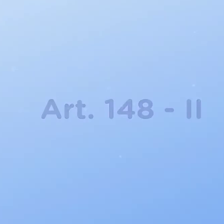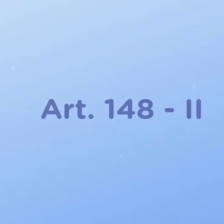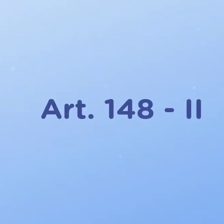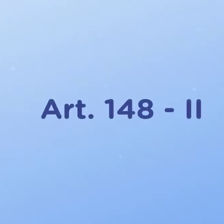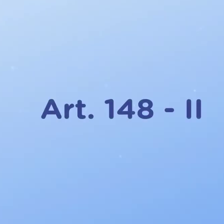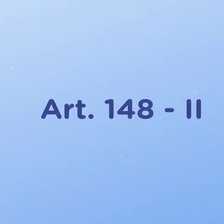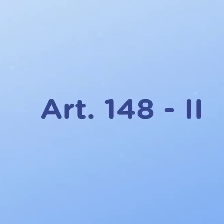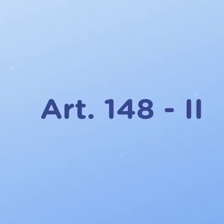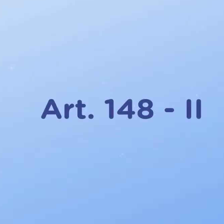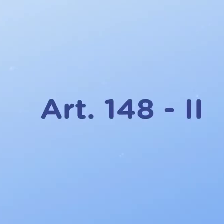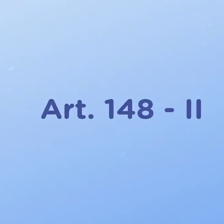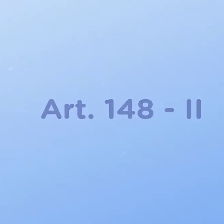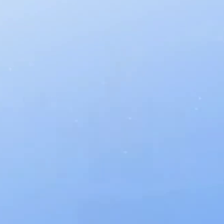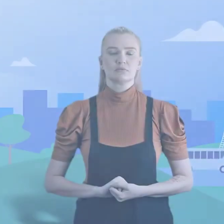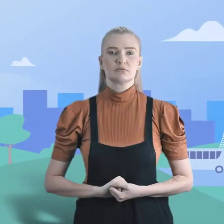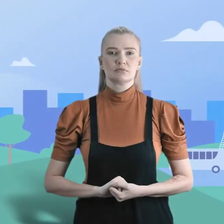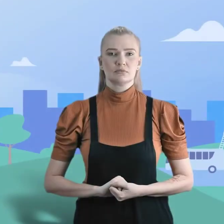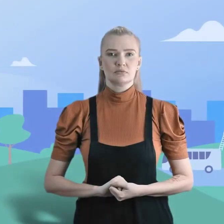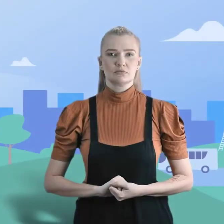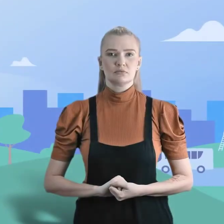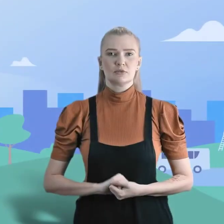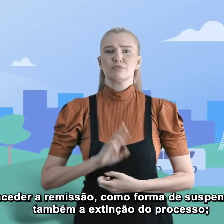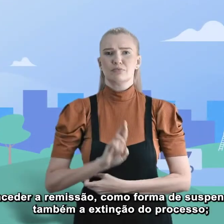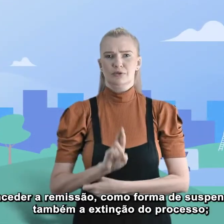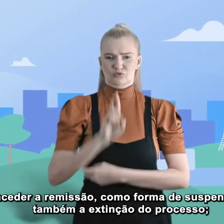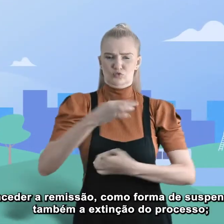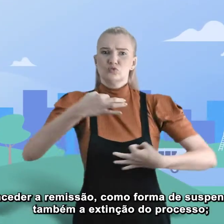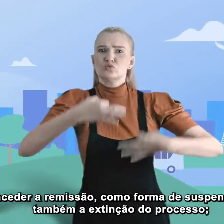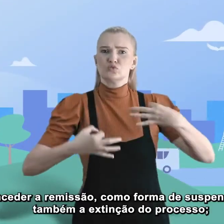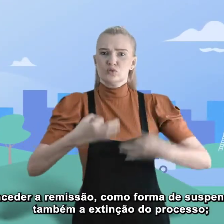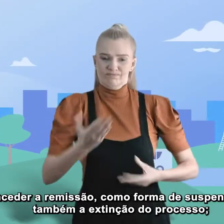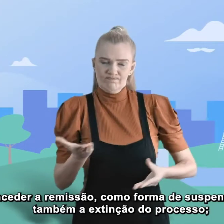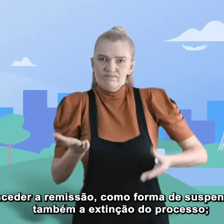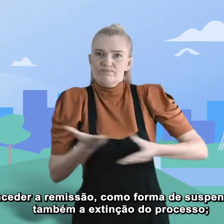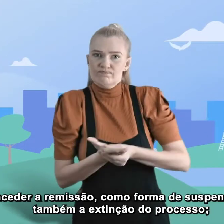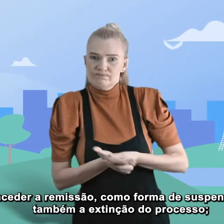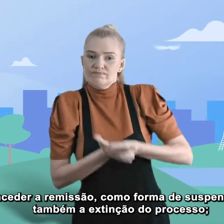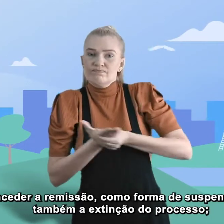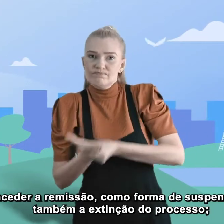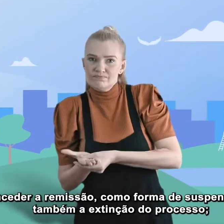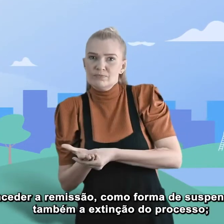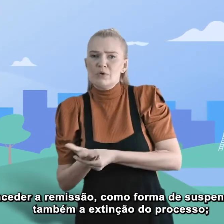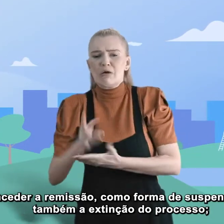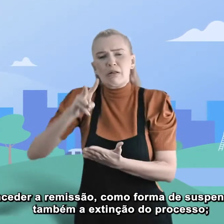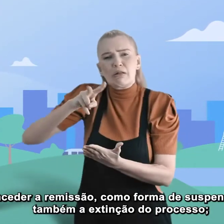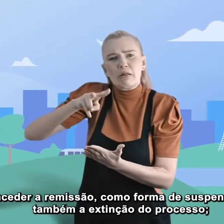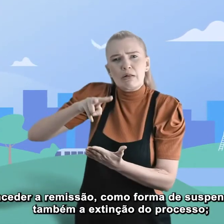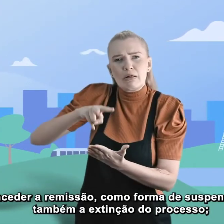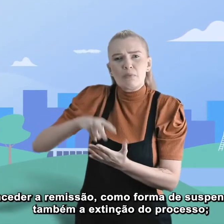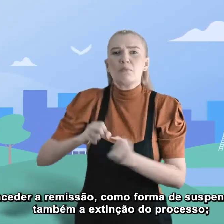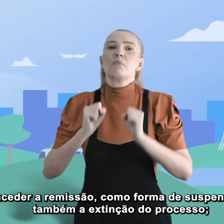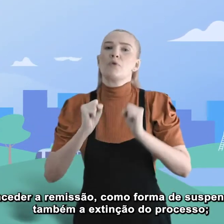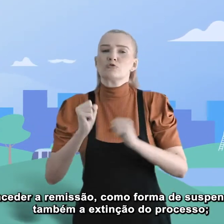Artigo 148, inciso 2º. Conceder a remissão, como forma de suspensão ou também a extinção